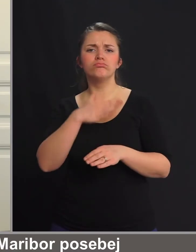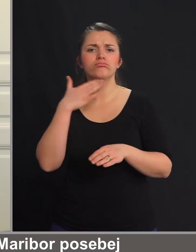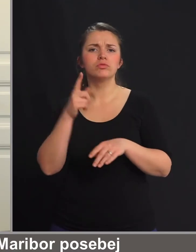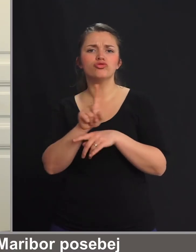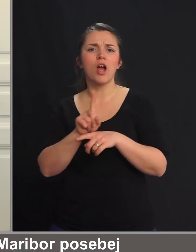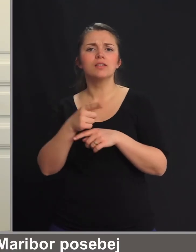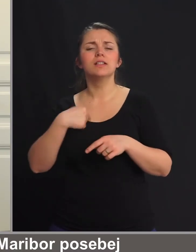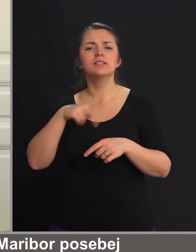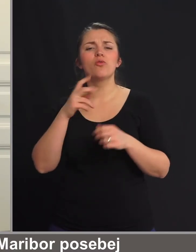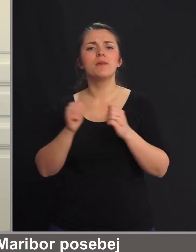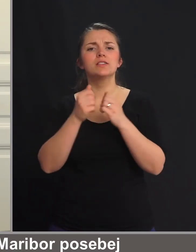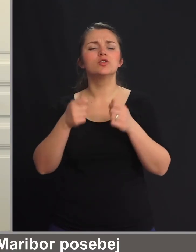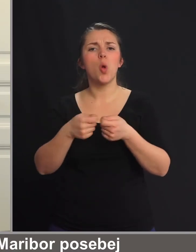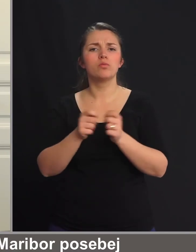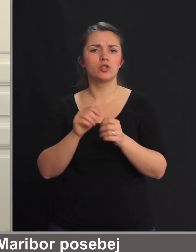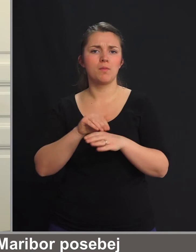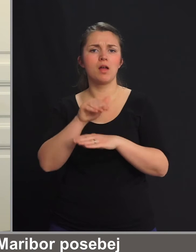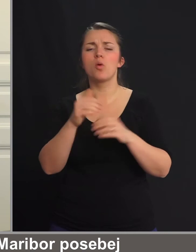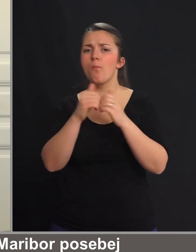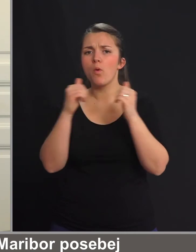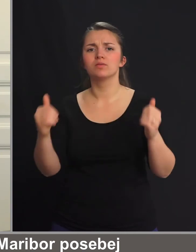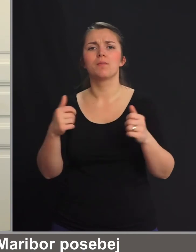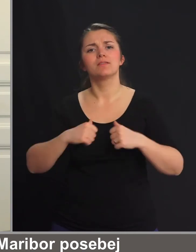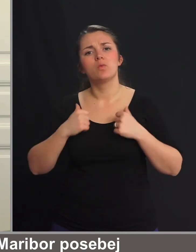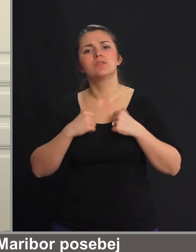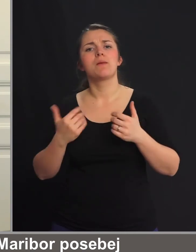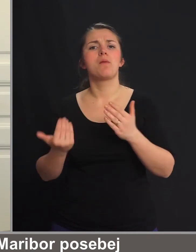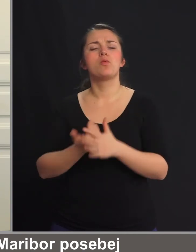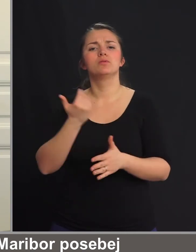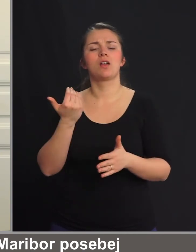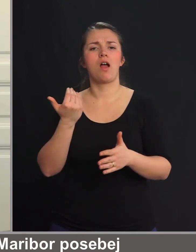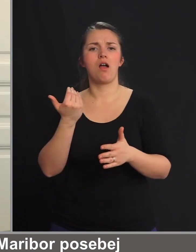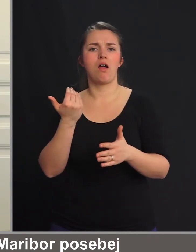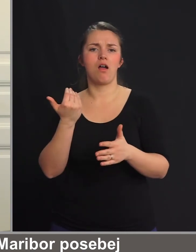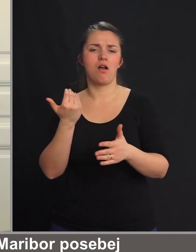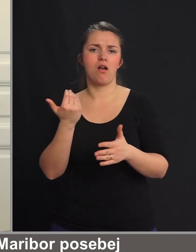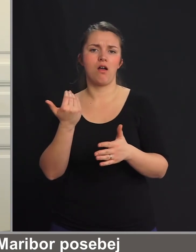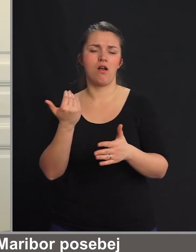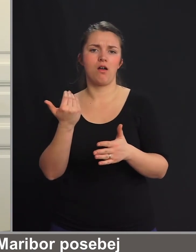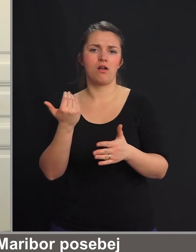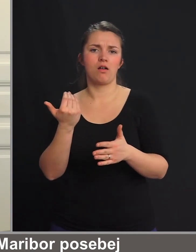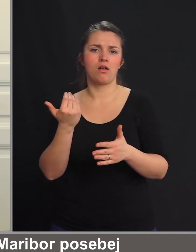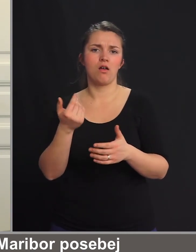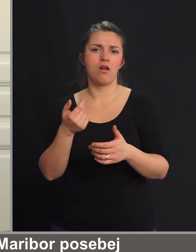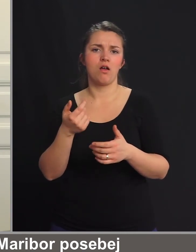Že dalj časa se v mestni občini Maribor posebej zavzemamo za